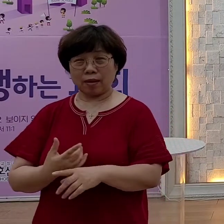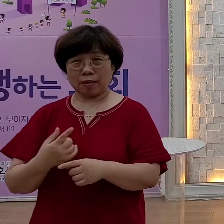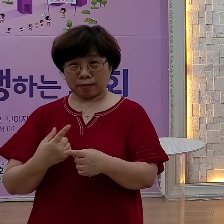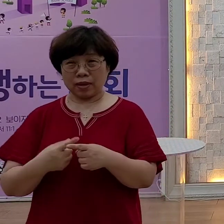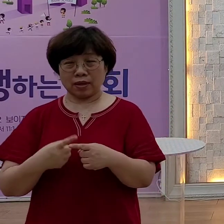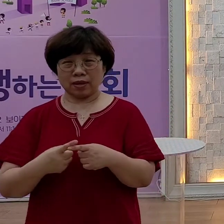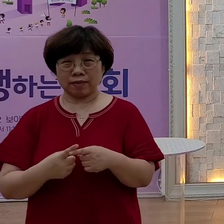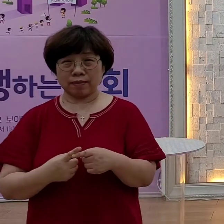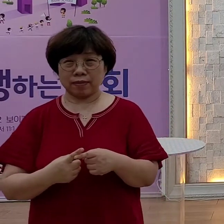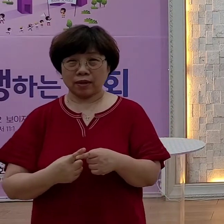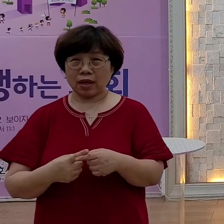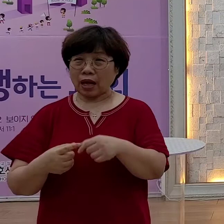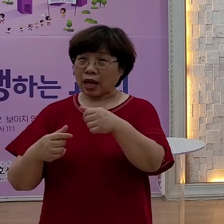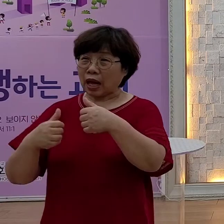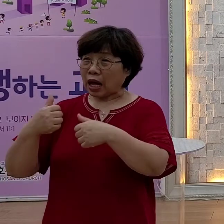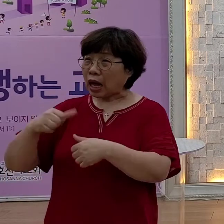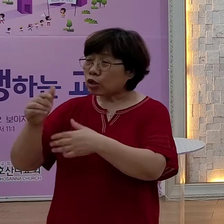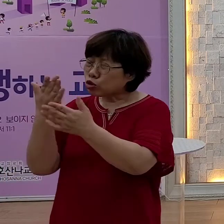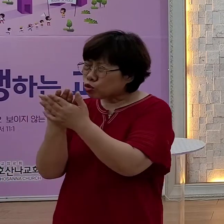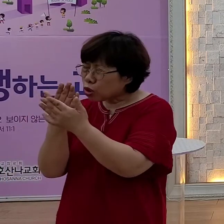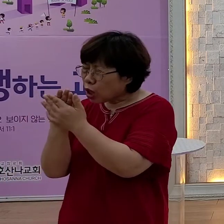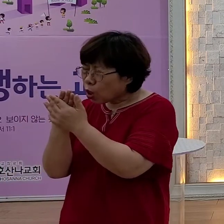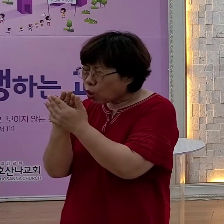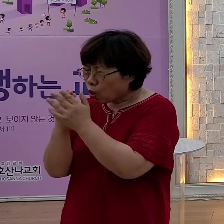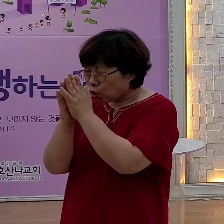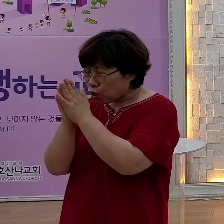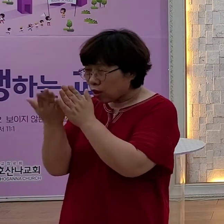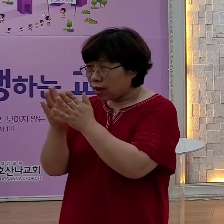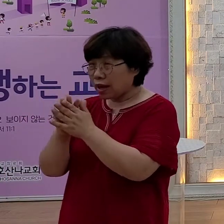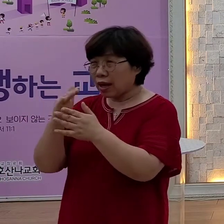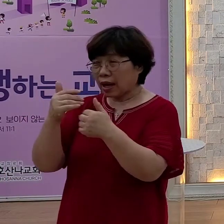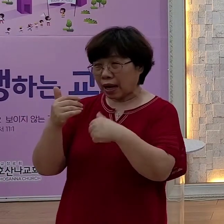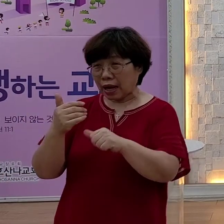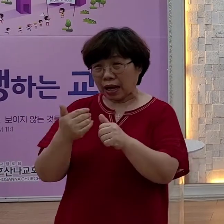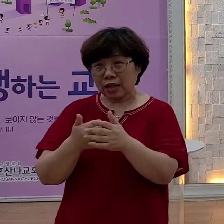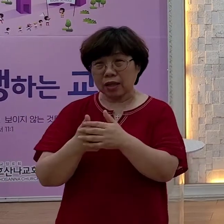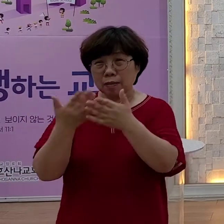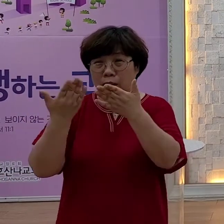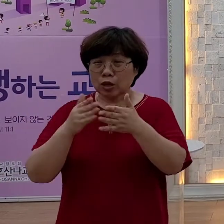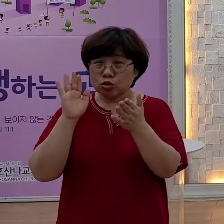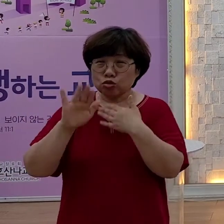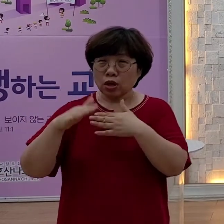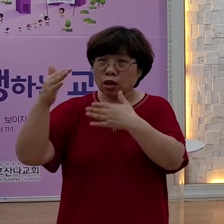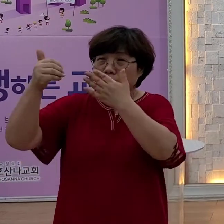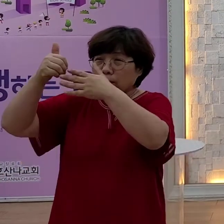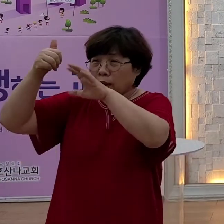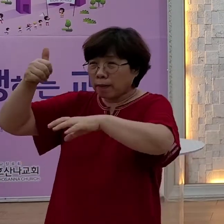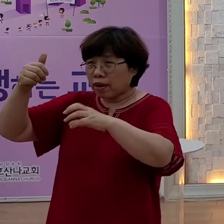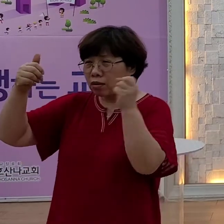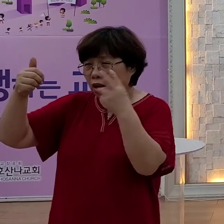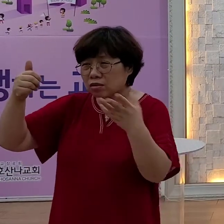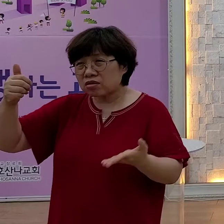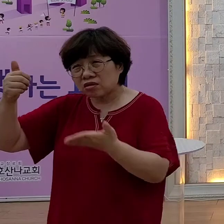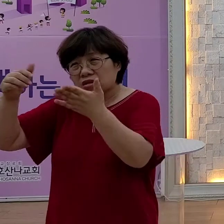달라고 기도했다가 아들 받고 나면 그 아들을 하나님 앞에 드려야 되는데 얼마나 이게 사실 갈등이 됩니까?